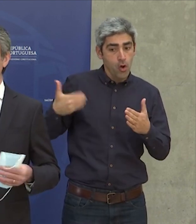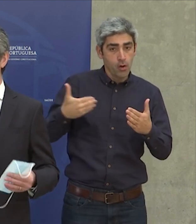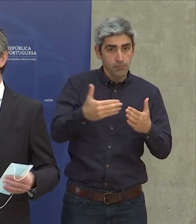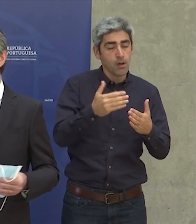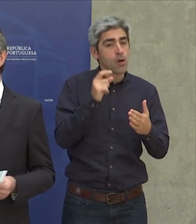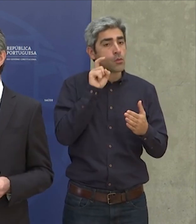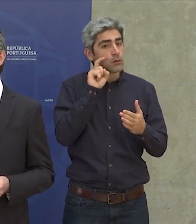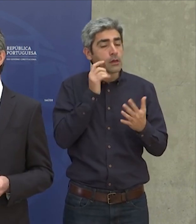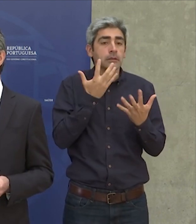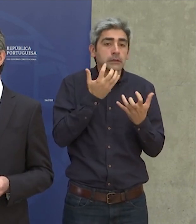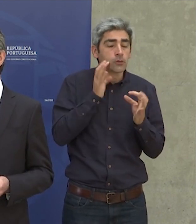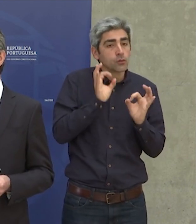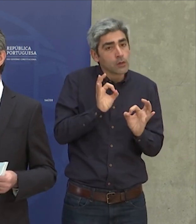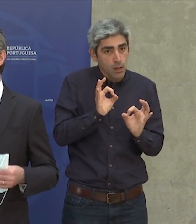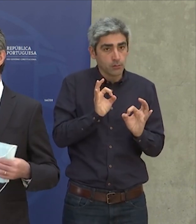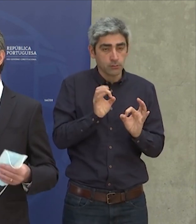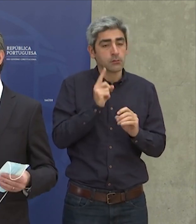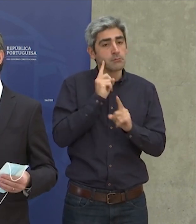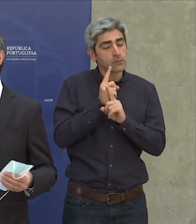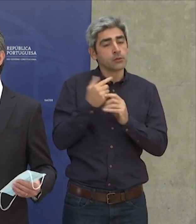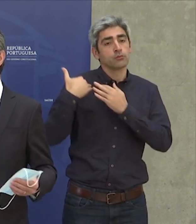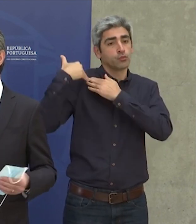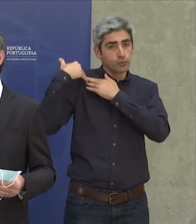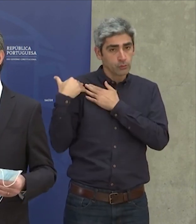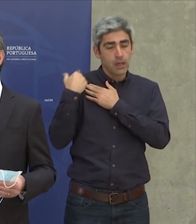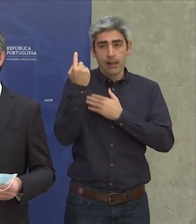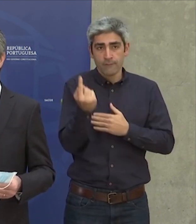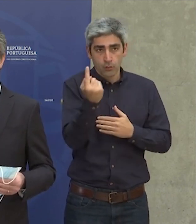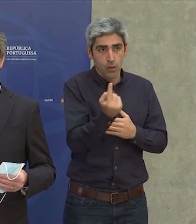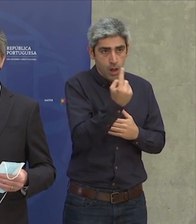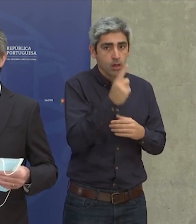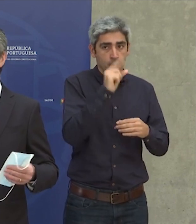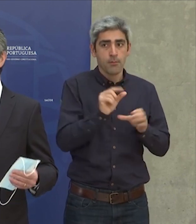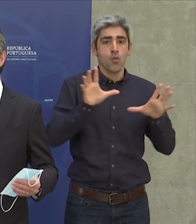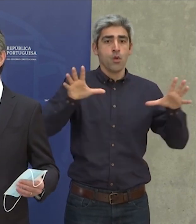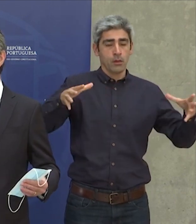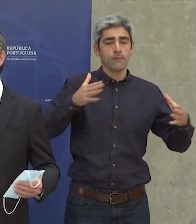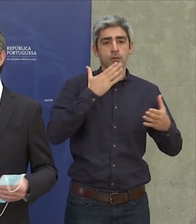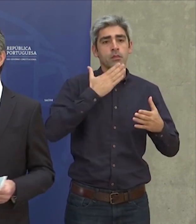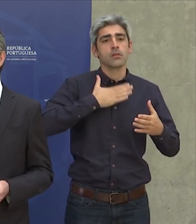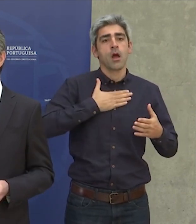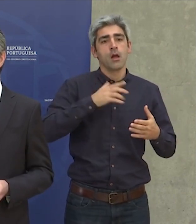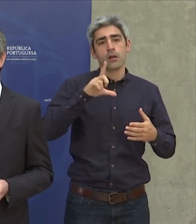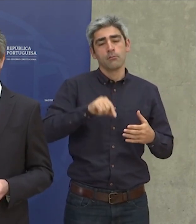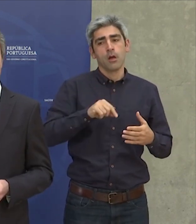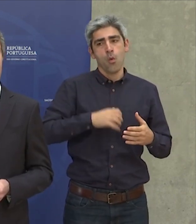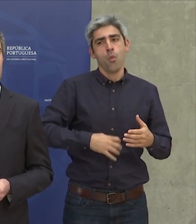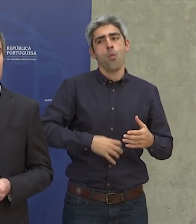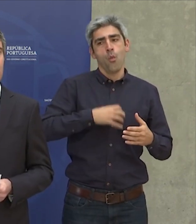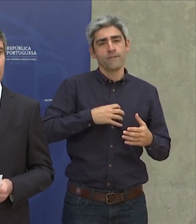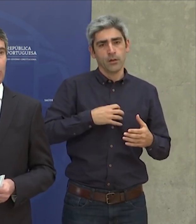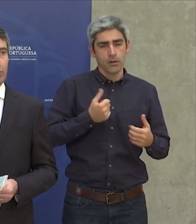a prudência e com toda a responsabilidade individual e coletiva, suscita-nos